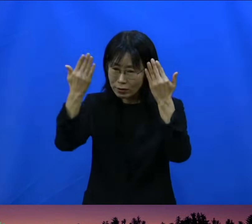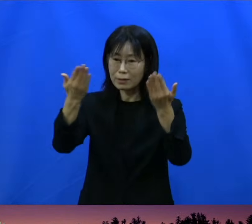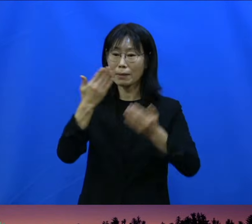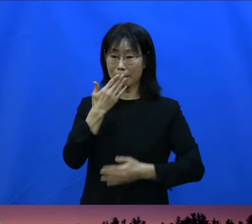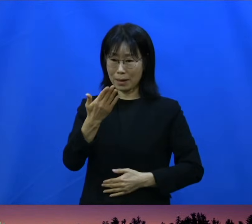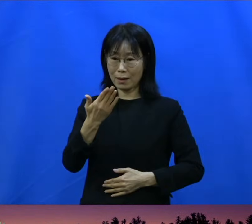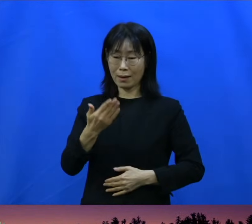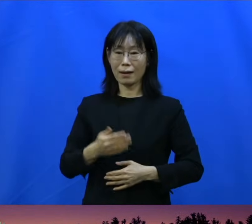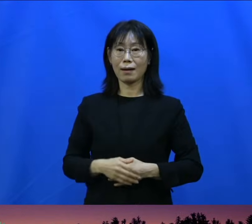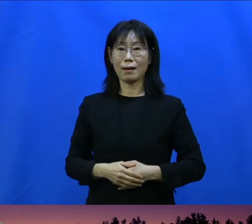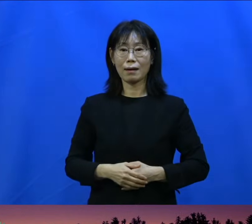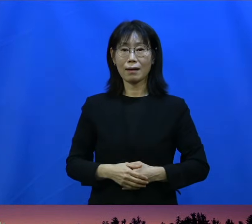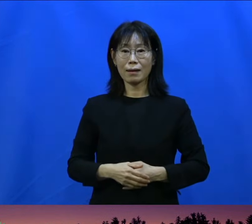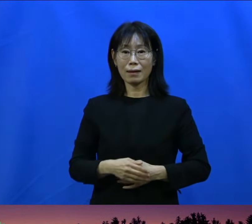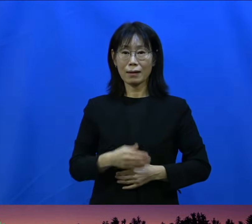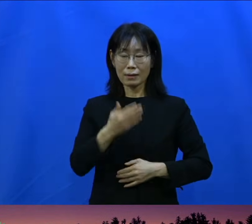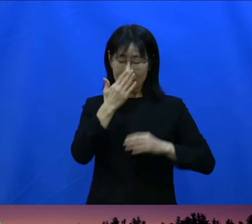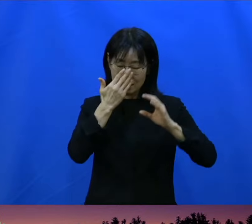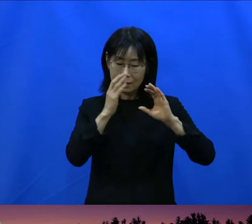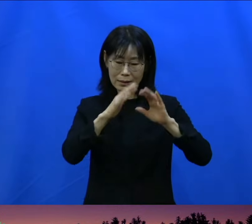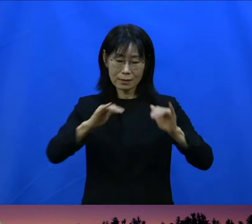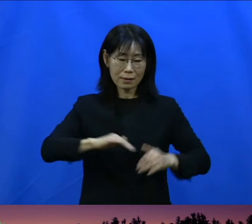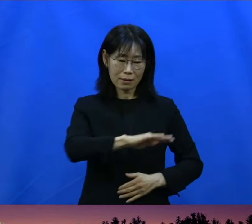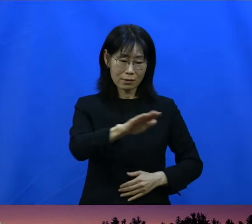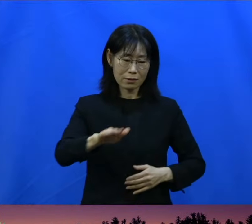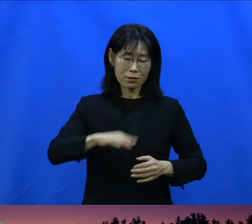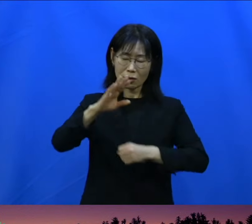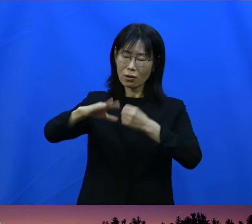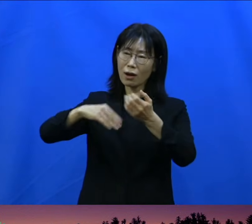거죠. 거룩하신 하나님, 거룩.